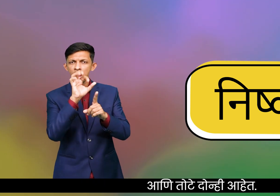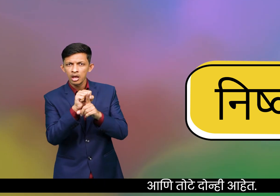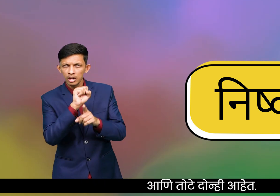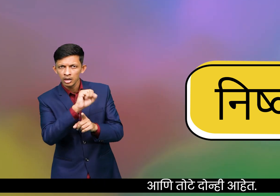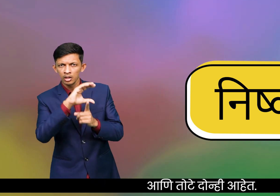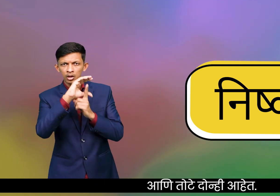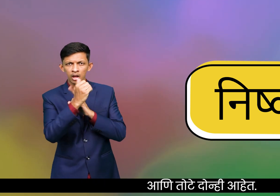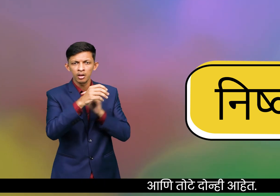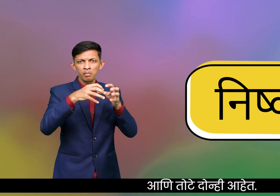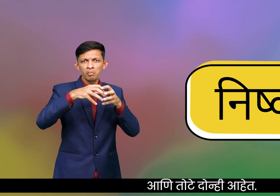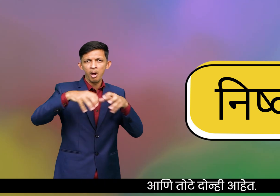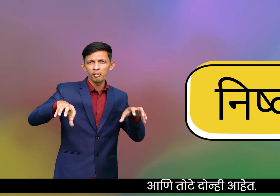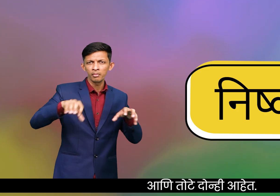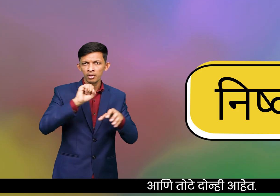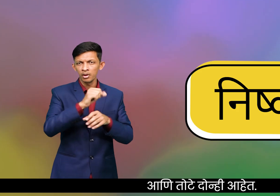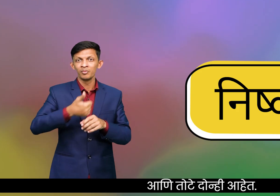आणि तोटे दोन्ही आहेत.